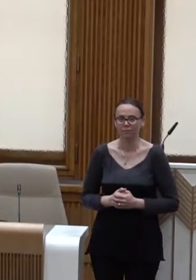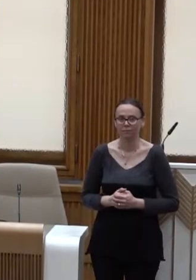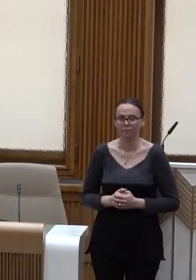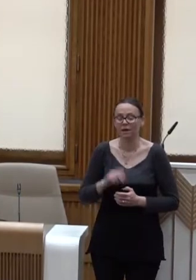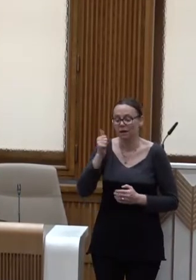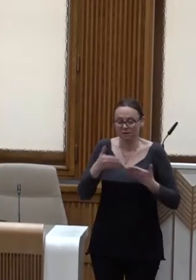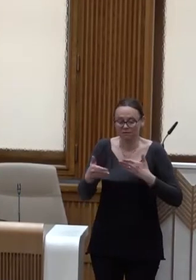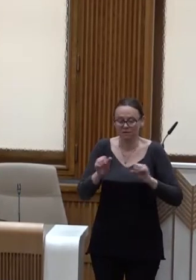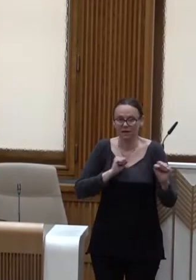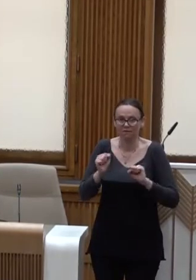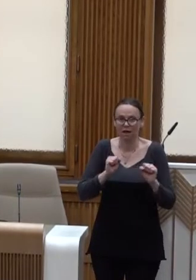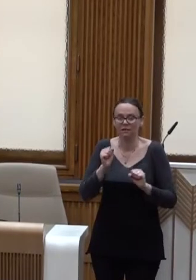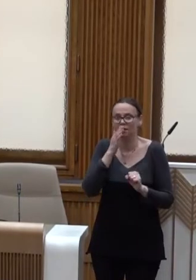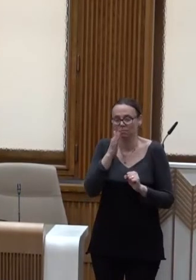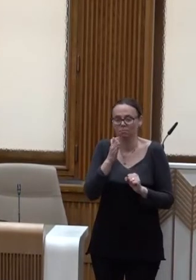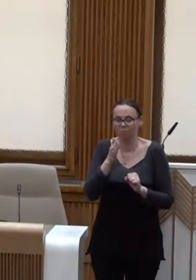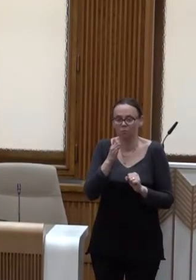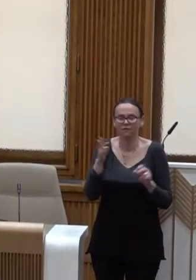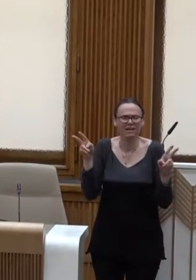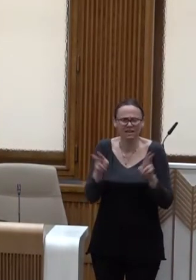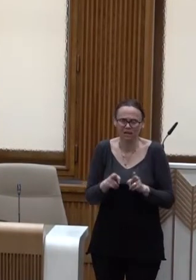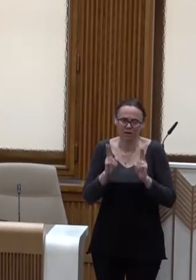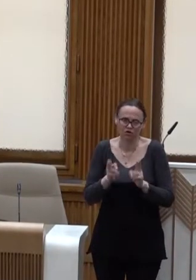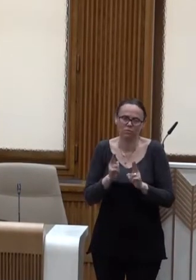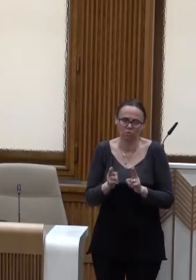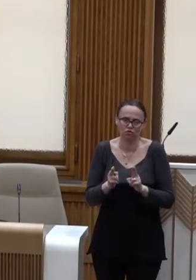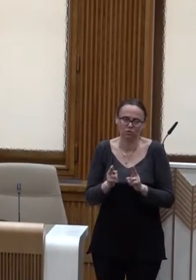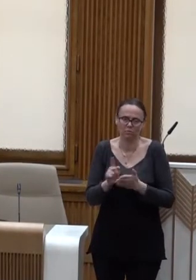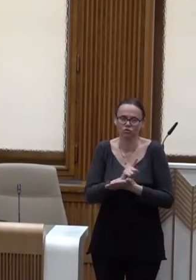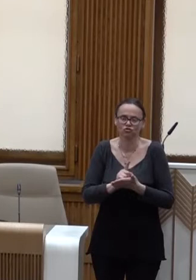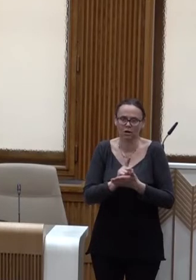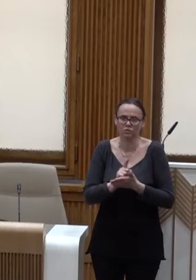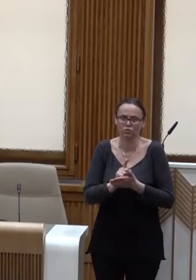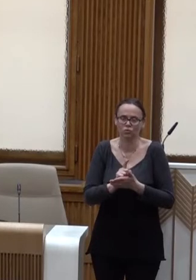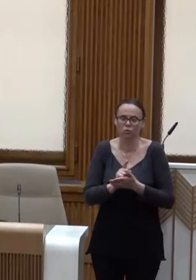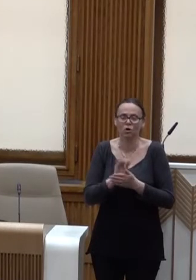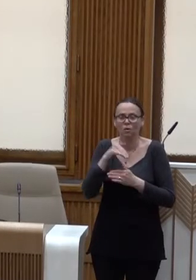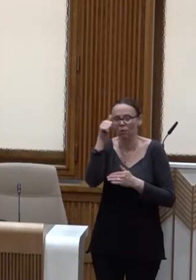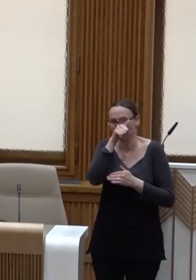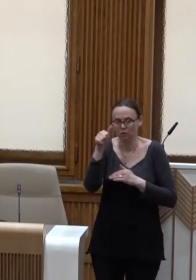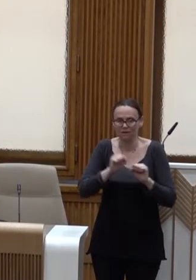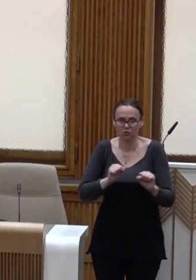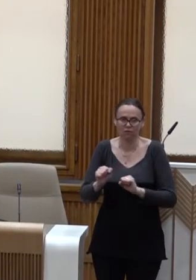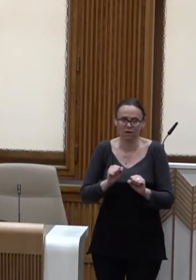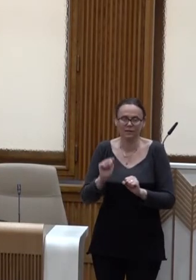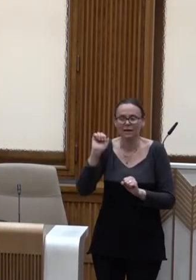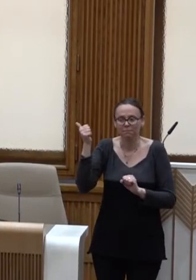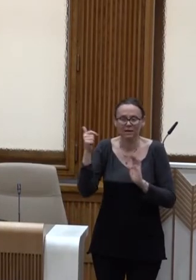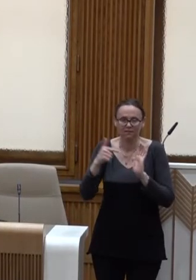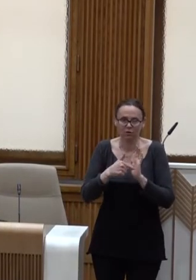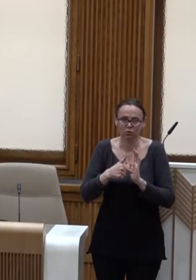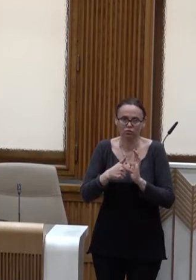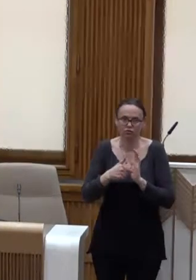Torej, prva seja vlade bo v pravzaprav najkrajšem možnem racionalnem času po imenovanju vlade in prva